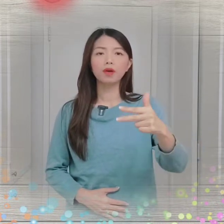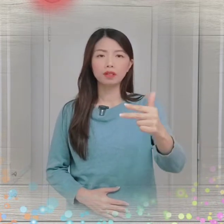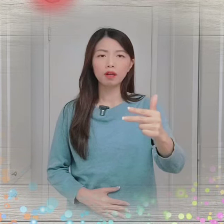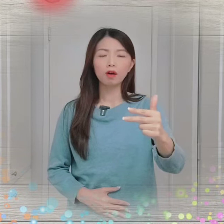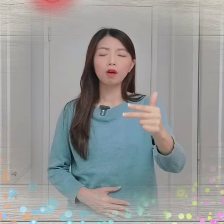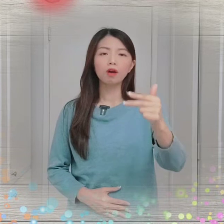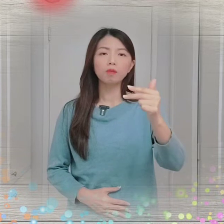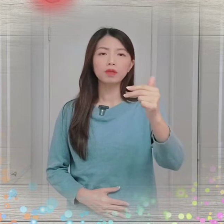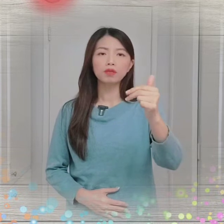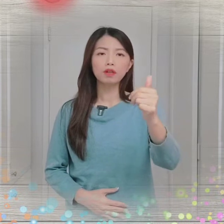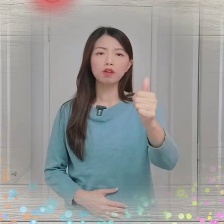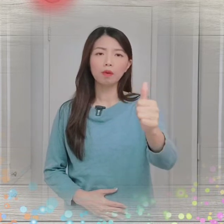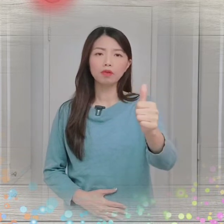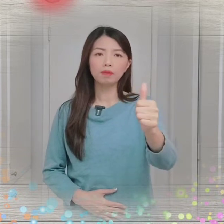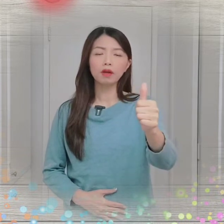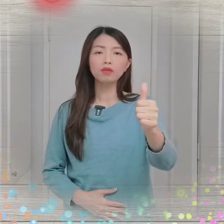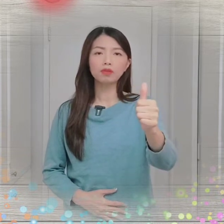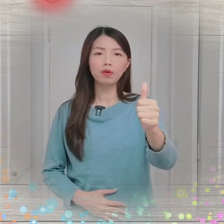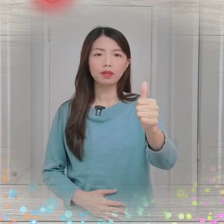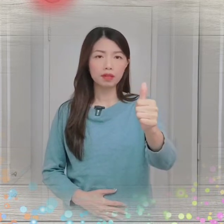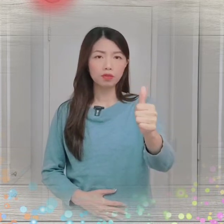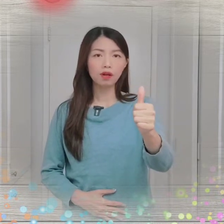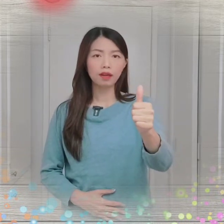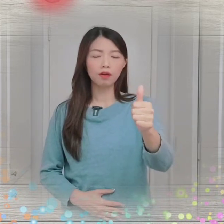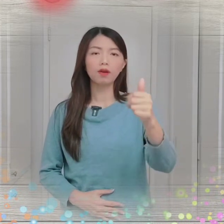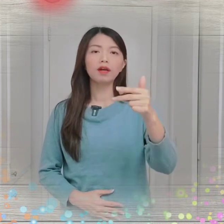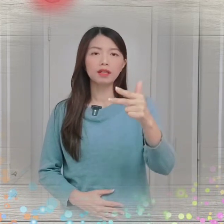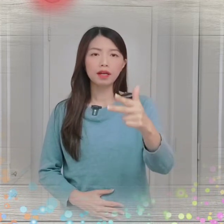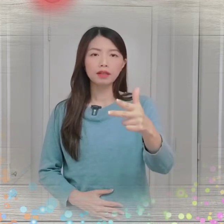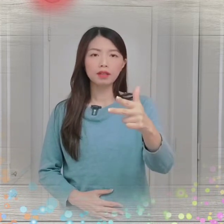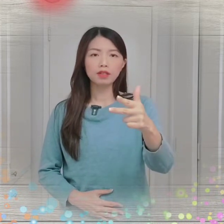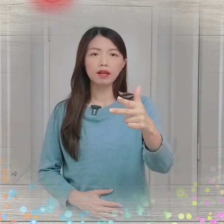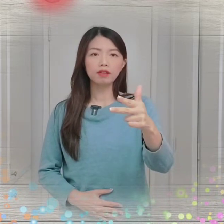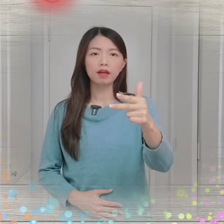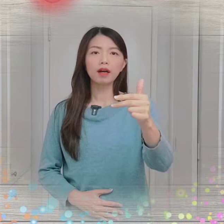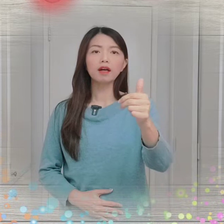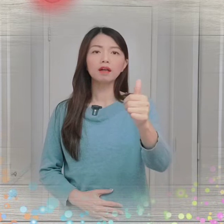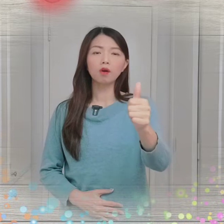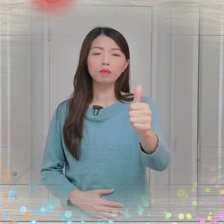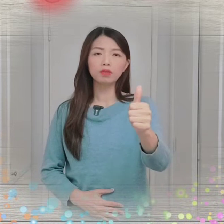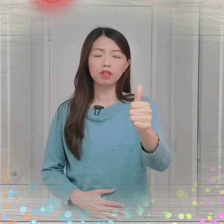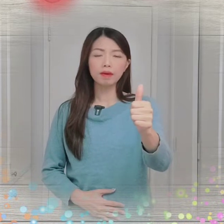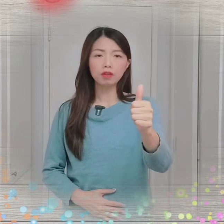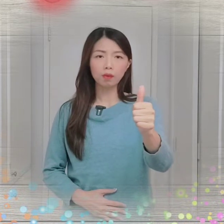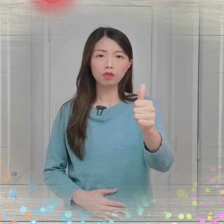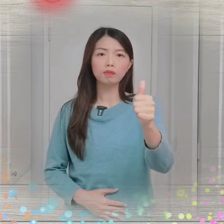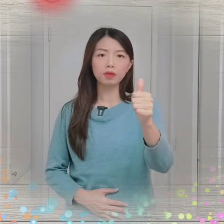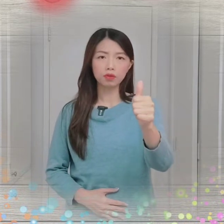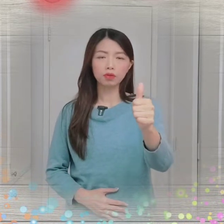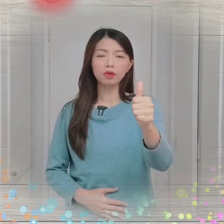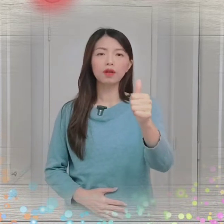지읒을 옆으로 하셔서 검지 중지를 접어주시면 주라고 한 뜻의 수어가 돼요. 이 상태에서 시작하셨다가 검지 중지만